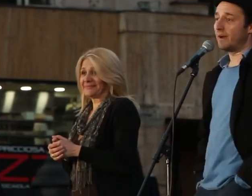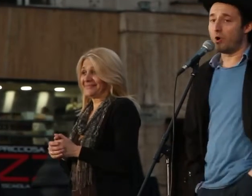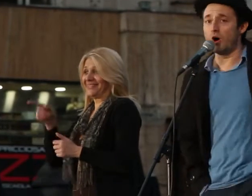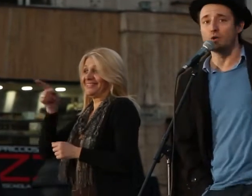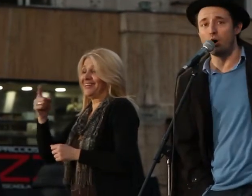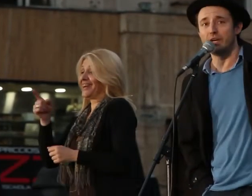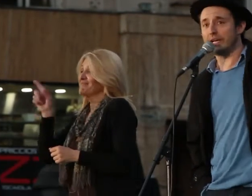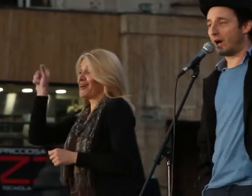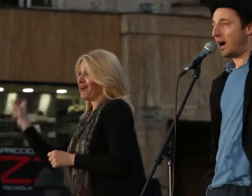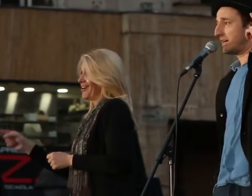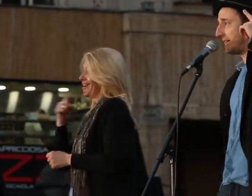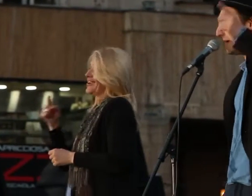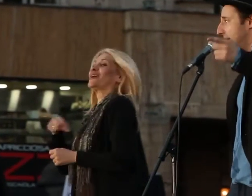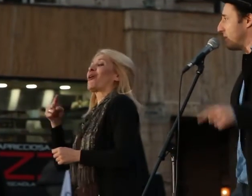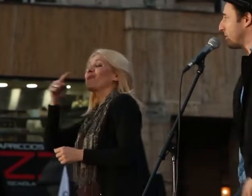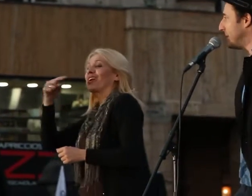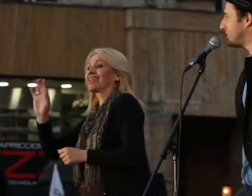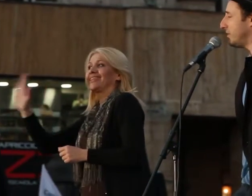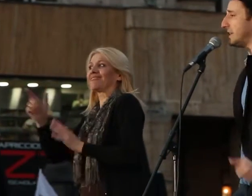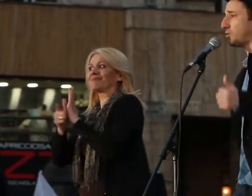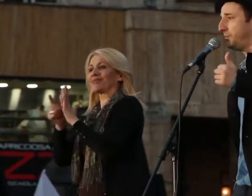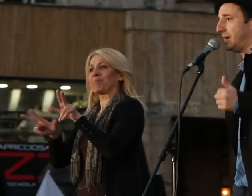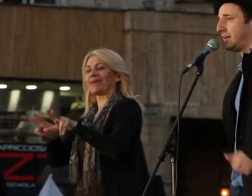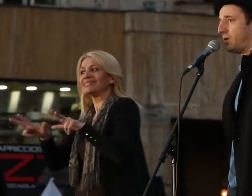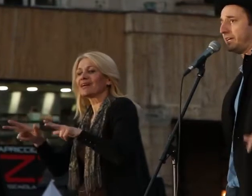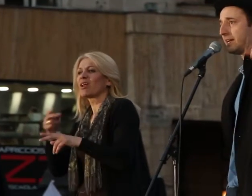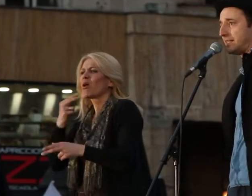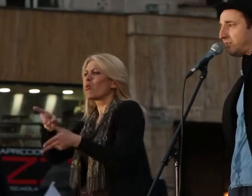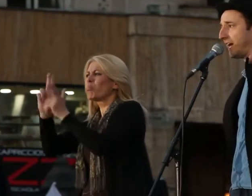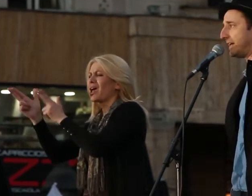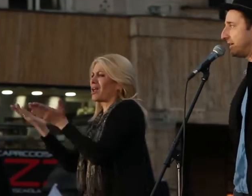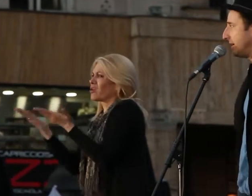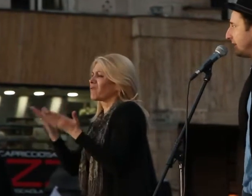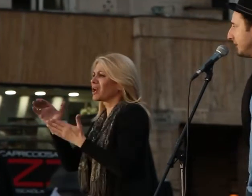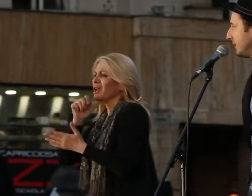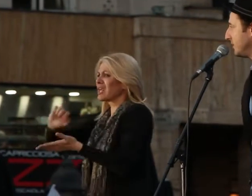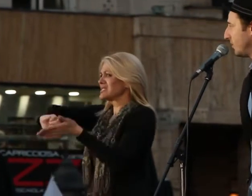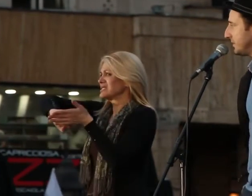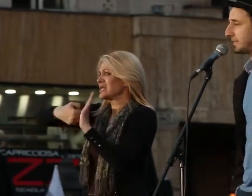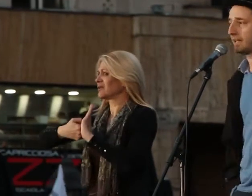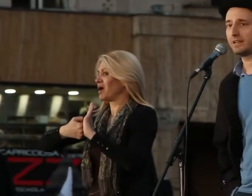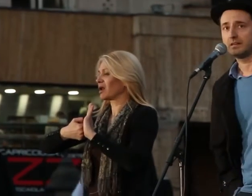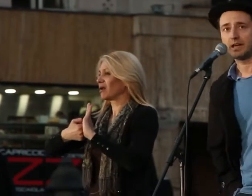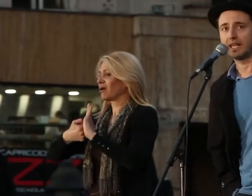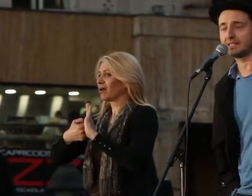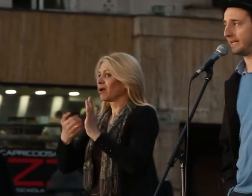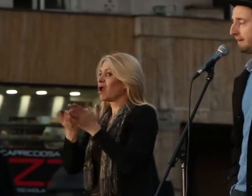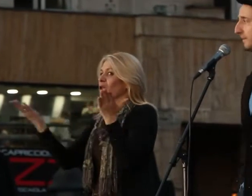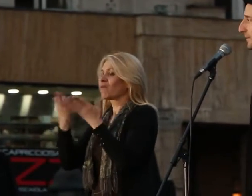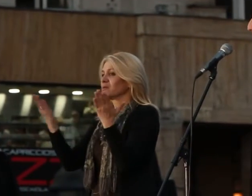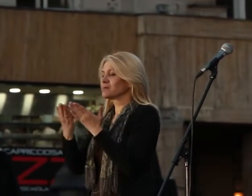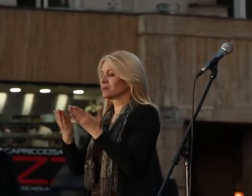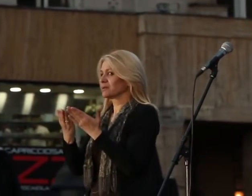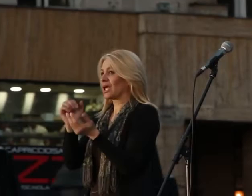To nam on govori, a za vreme njegovog ministrovanja su ubijali novinari i zatvarali novinske